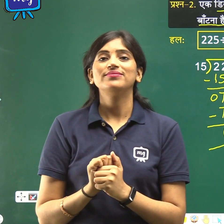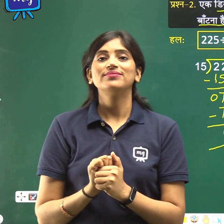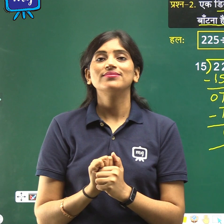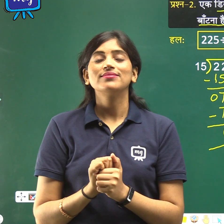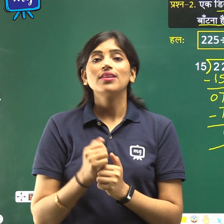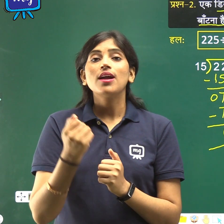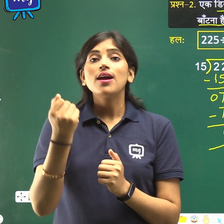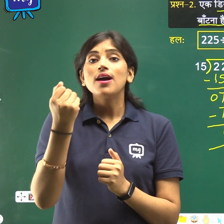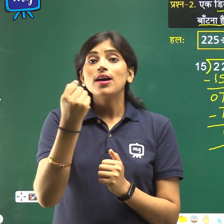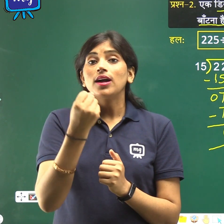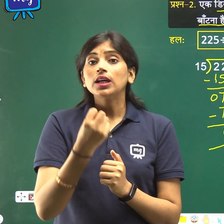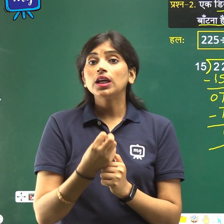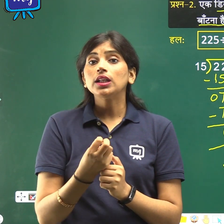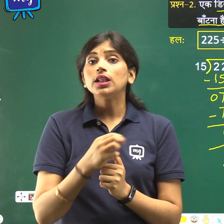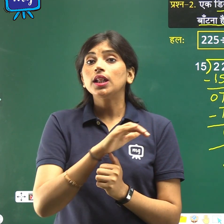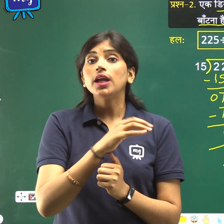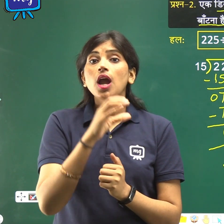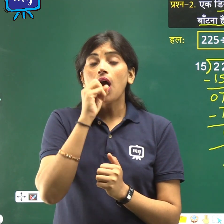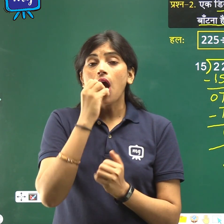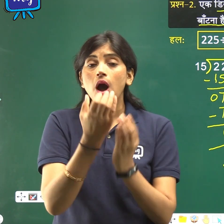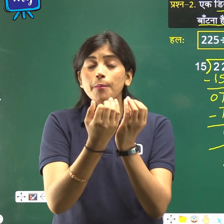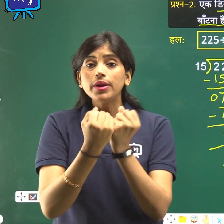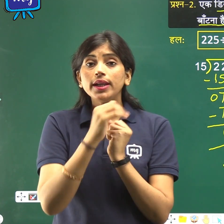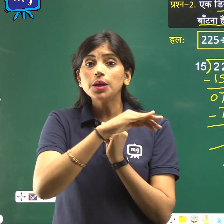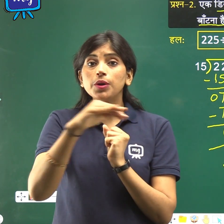तो कितने आम मिलेंगे बच्चों को?